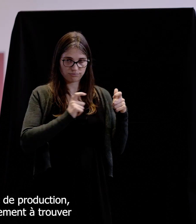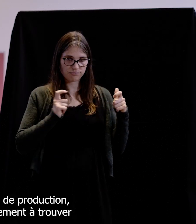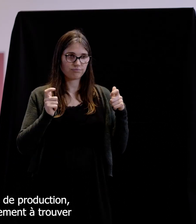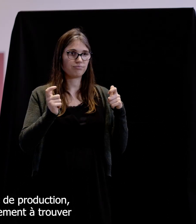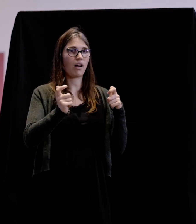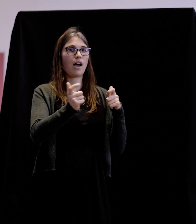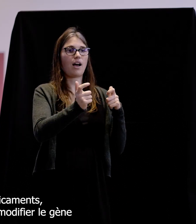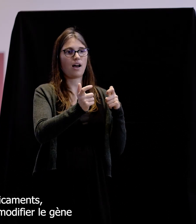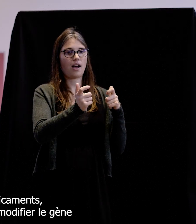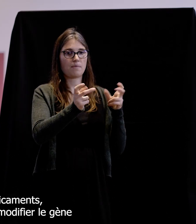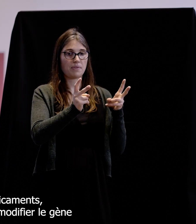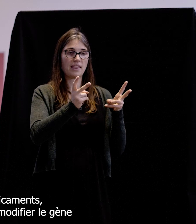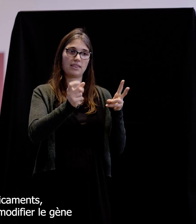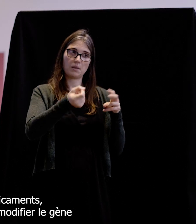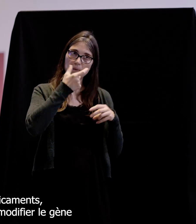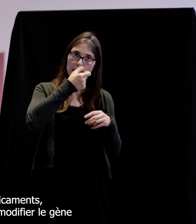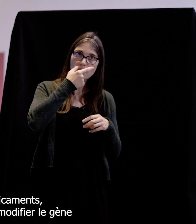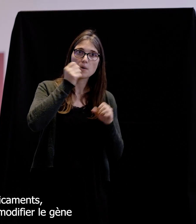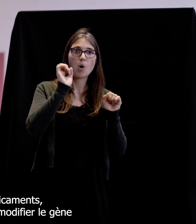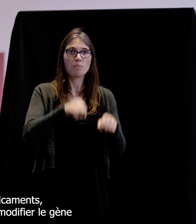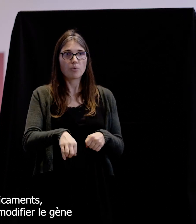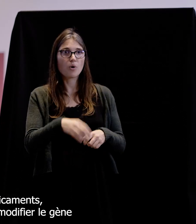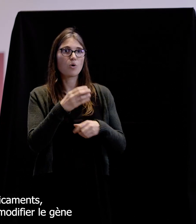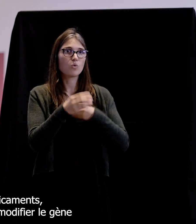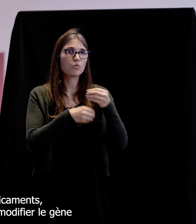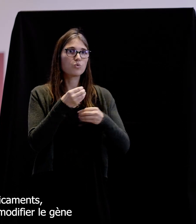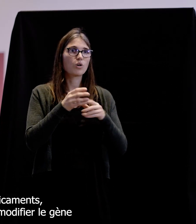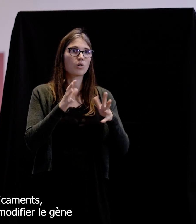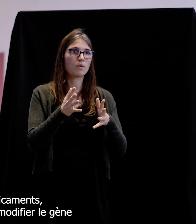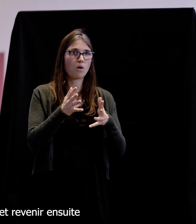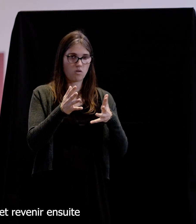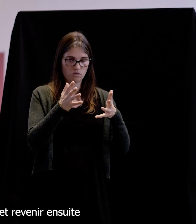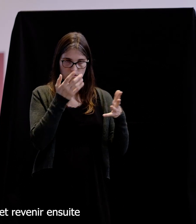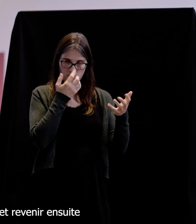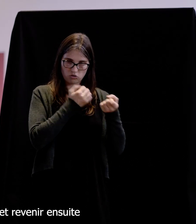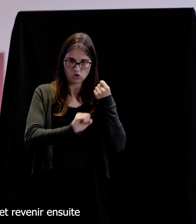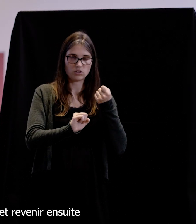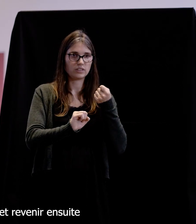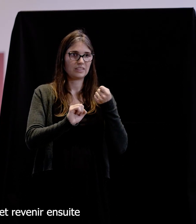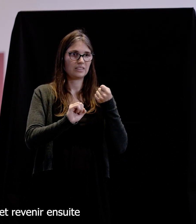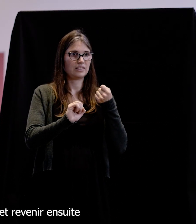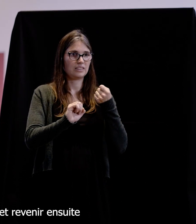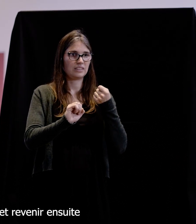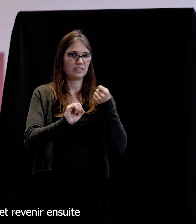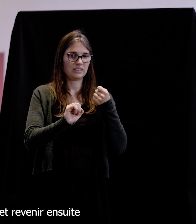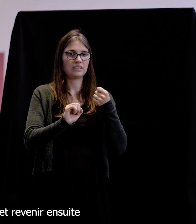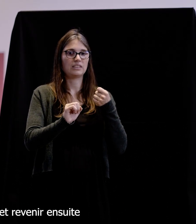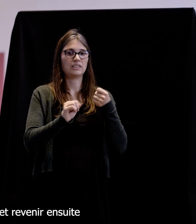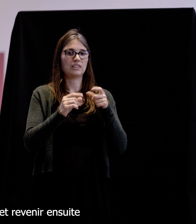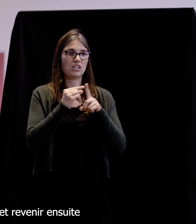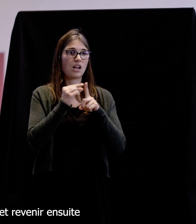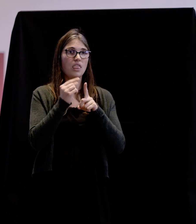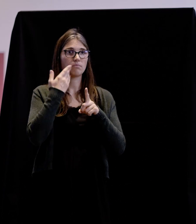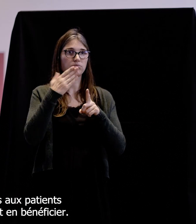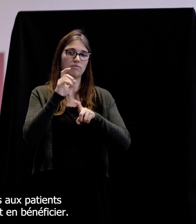éventuellement à trouver soit des médicaments, soit des façons de modifier le gène pour réparer un petit peu et